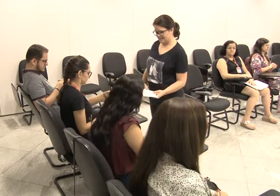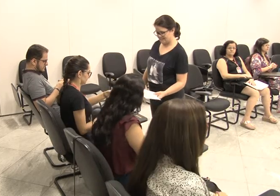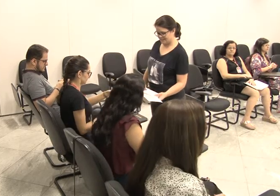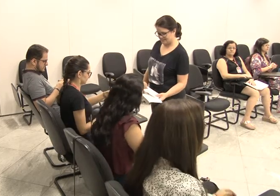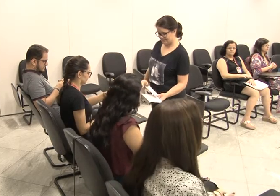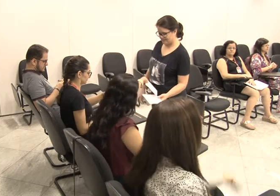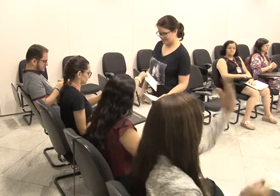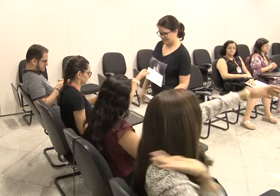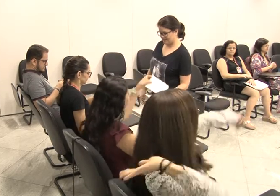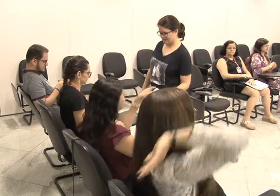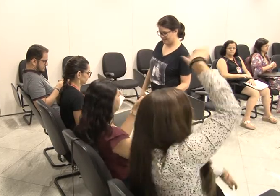Ou então,